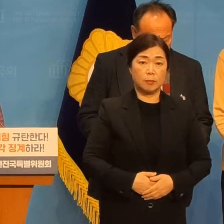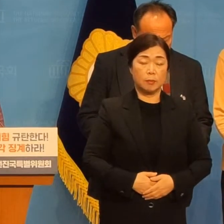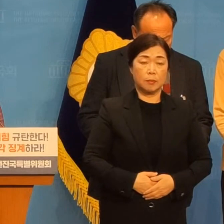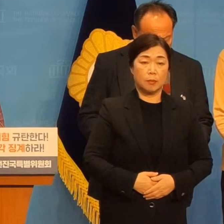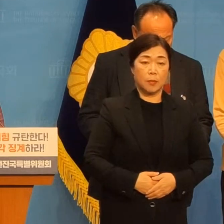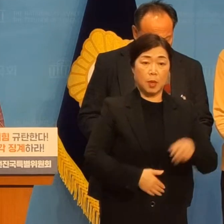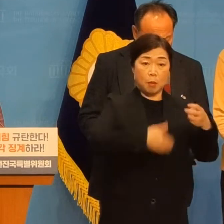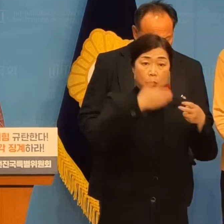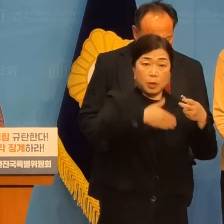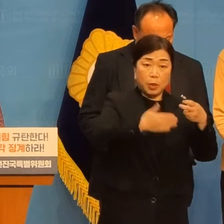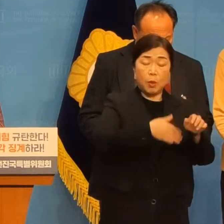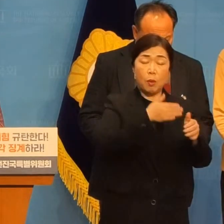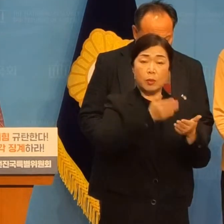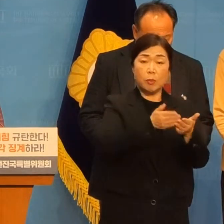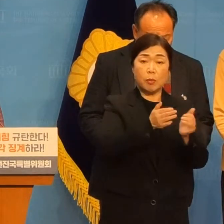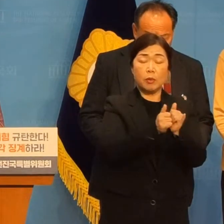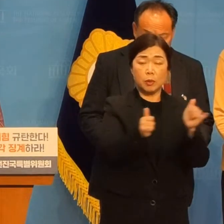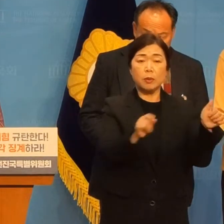미디어 대변인이